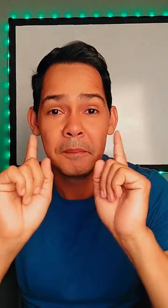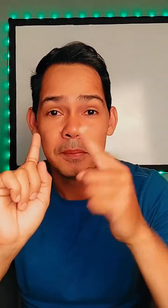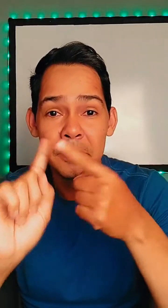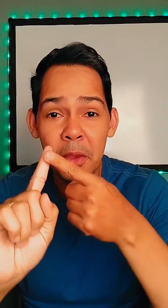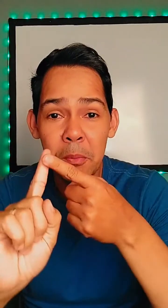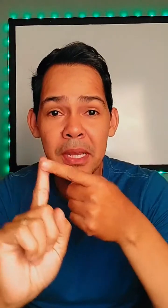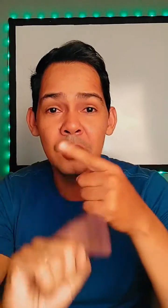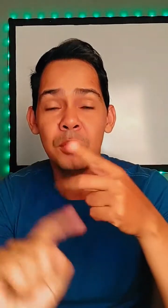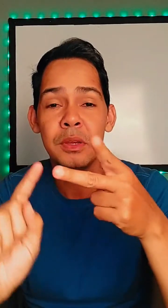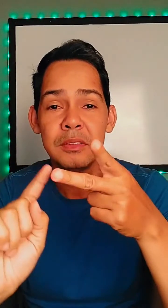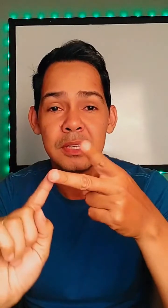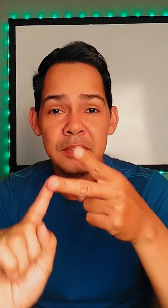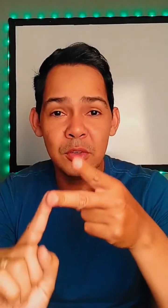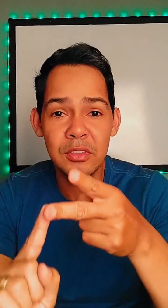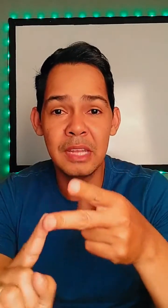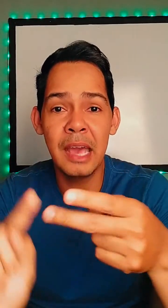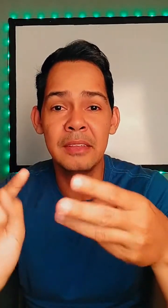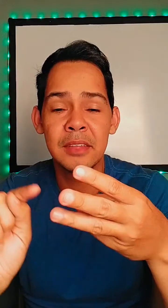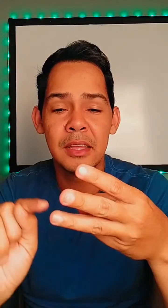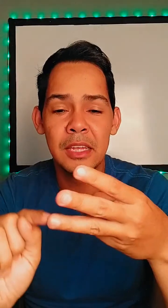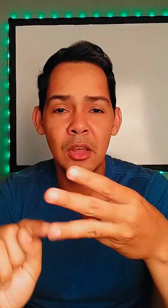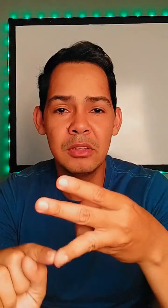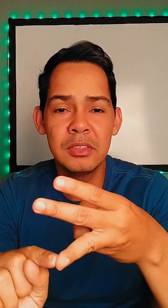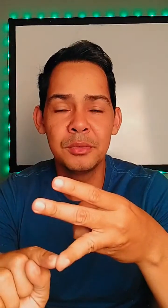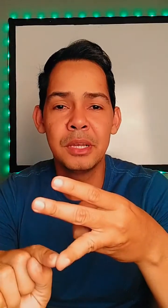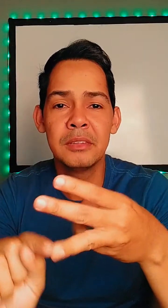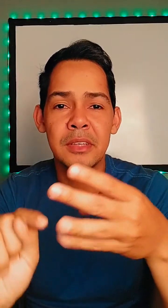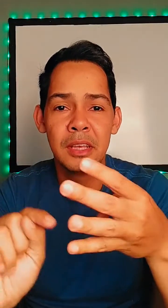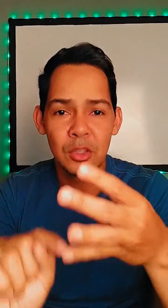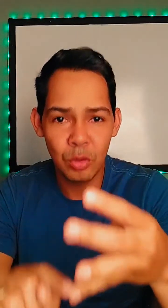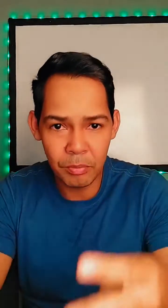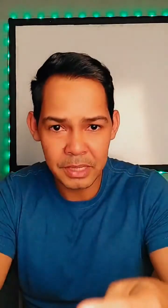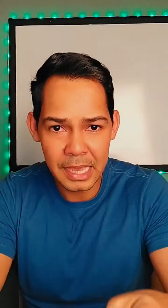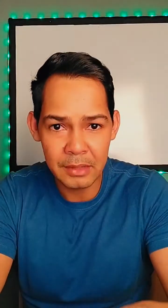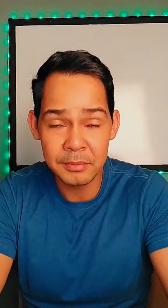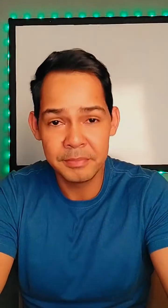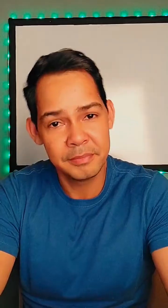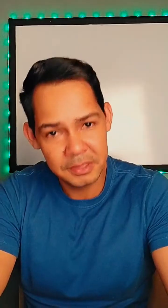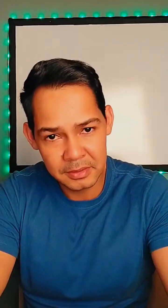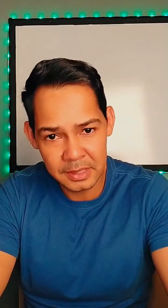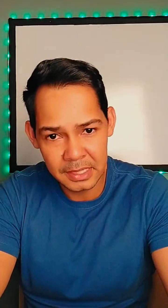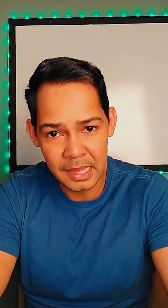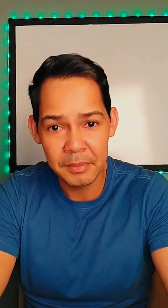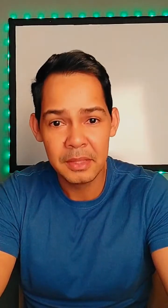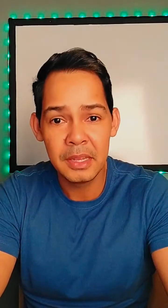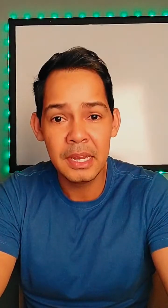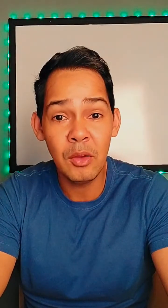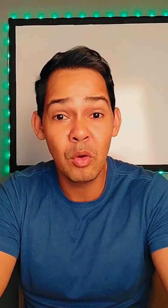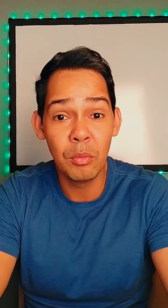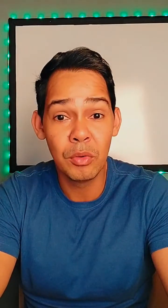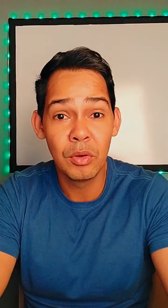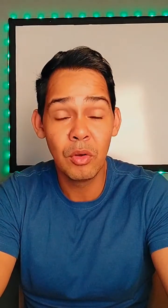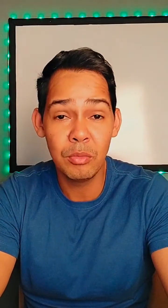deu um branco, esqueceu os sinais, não tem segurança, tô complicado, precisa treinar. Treinar como?